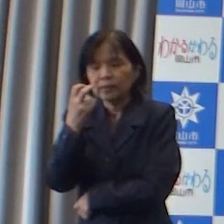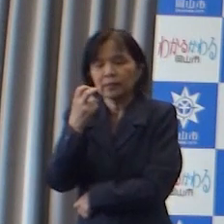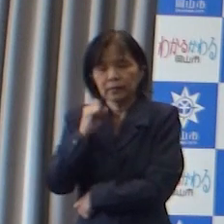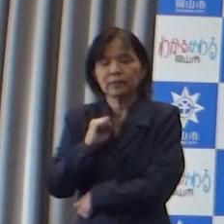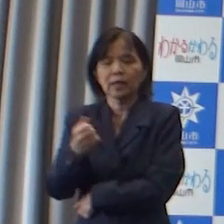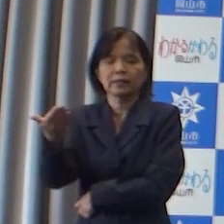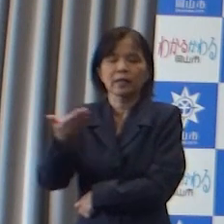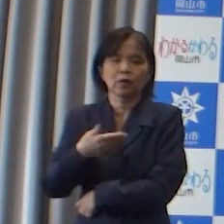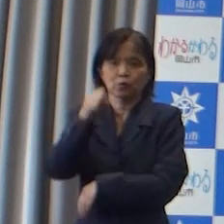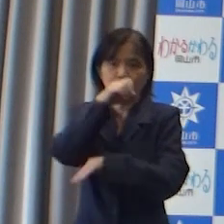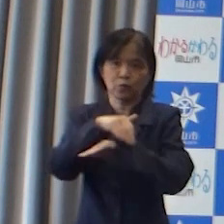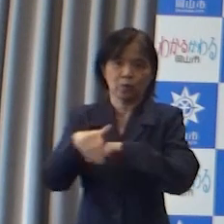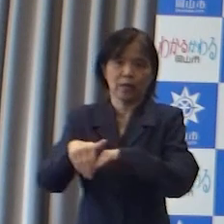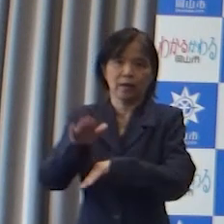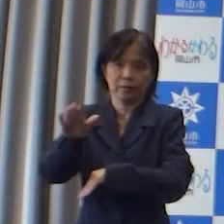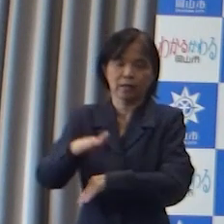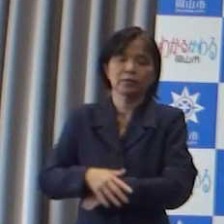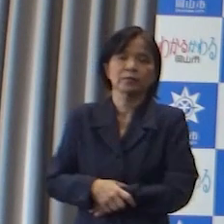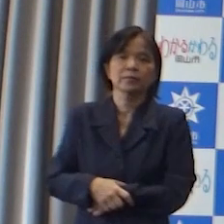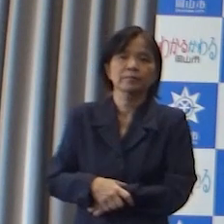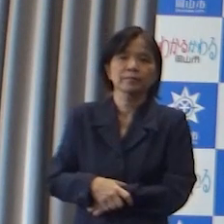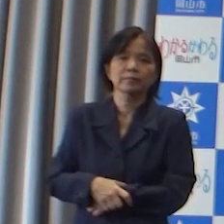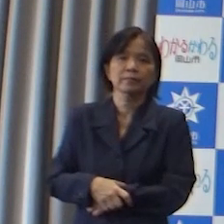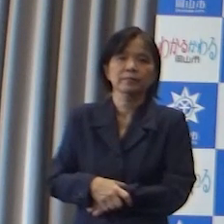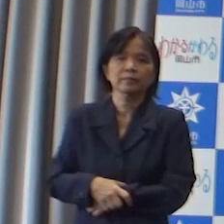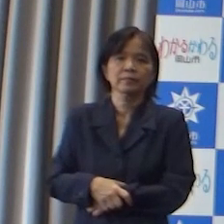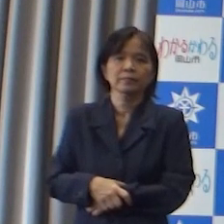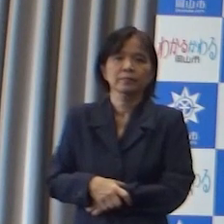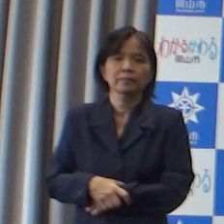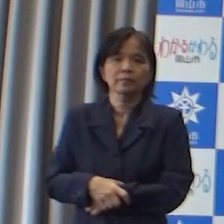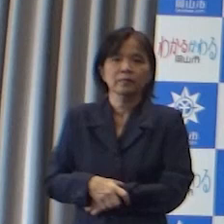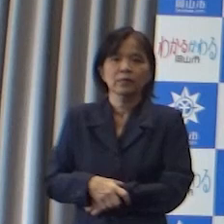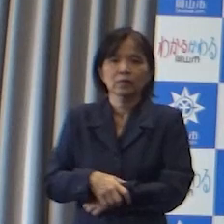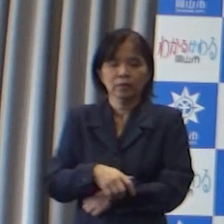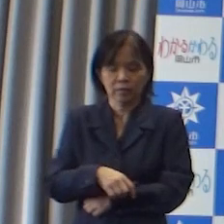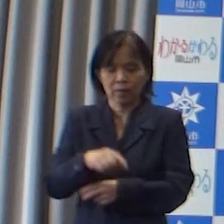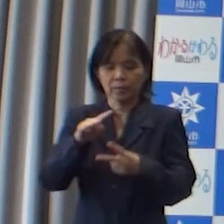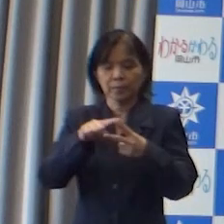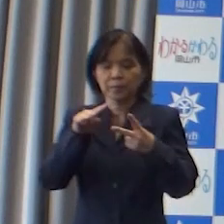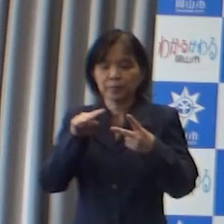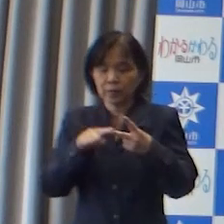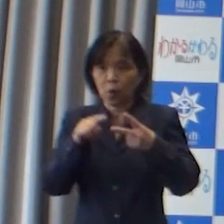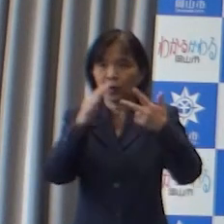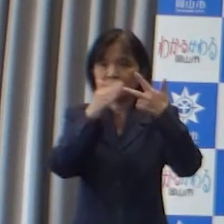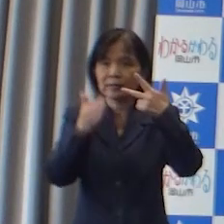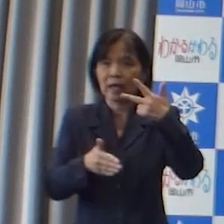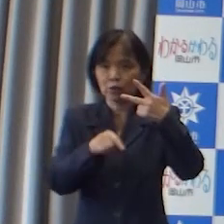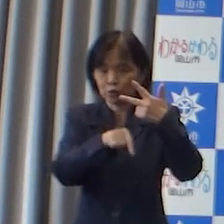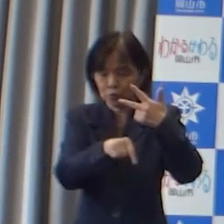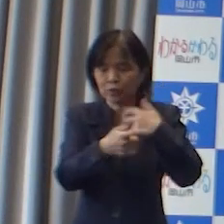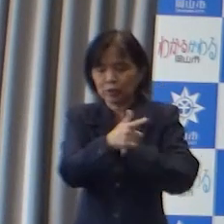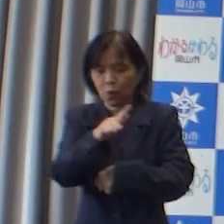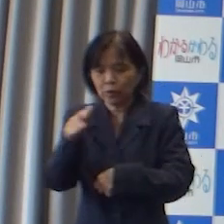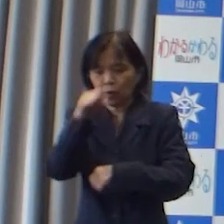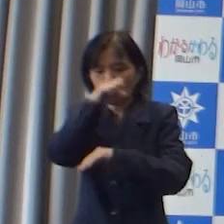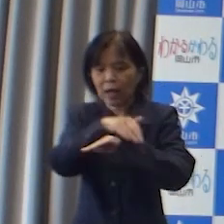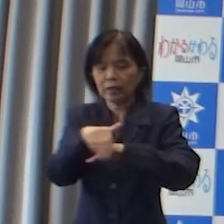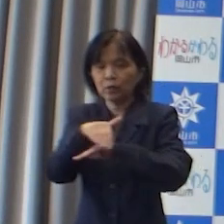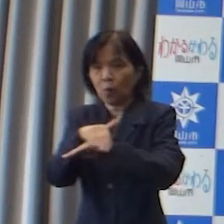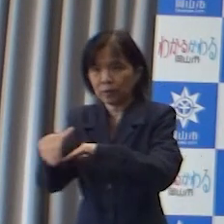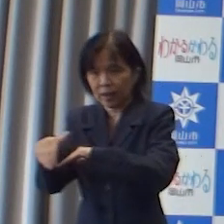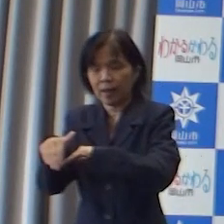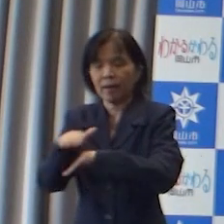つもりであります。その、とりあえずは認識施設でありますけれども、さまざま予定